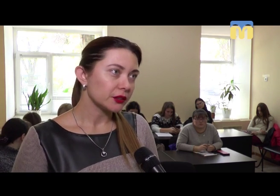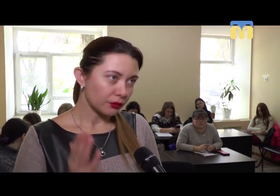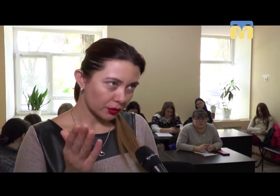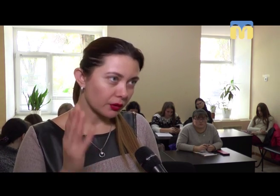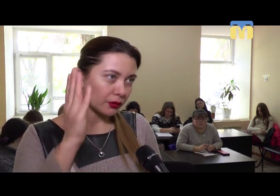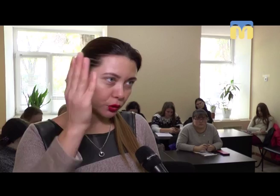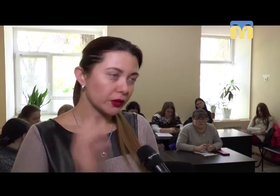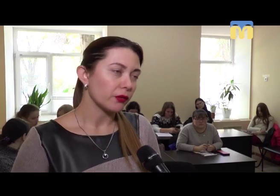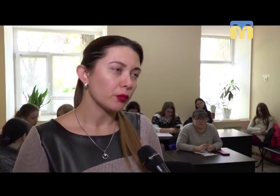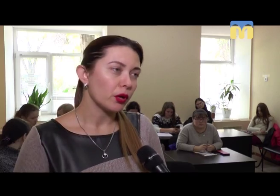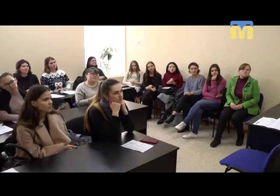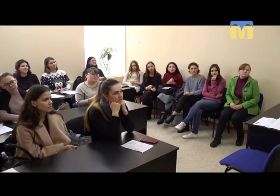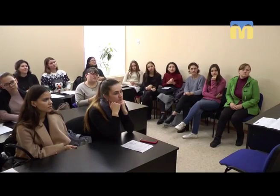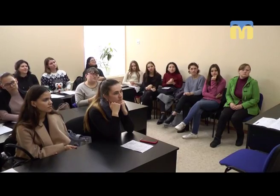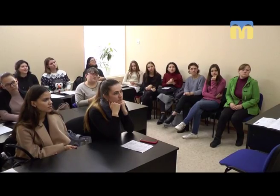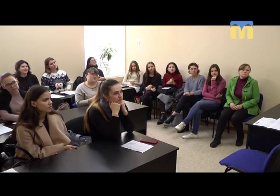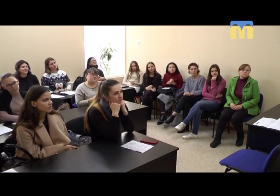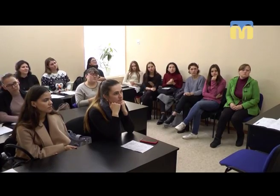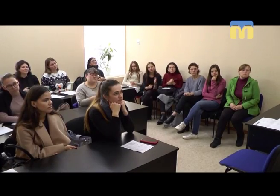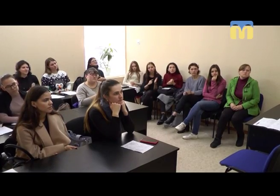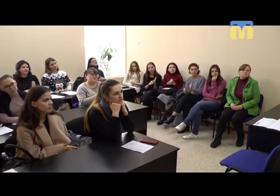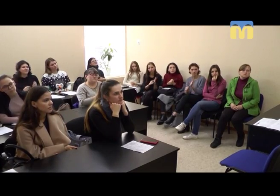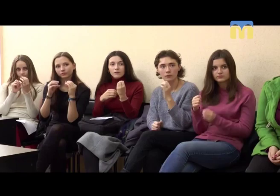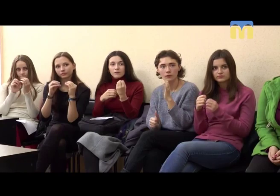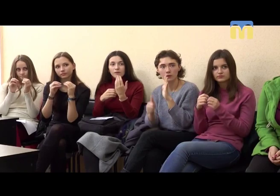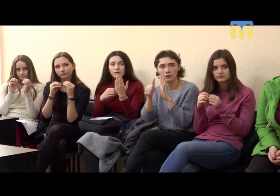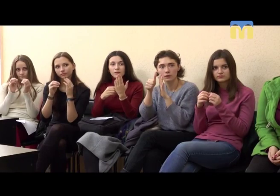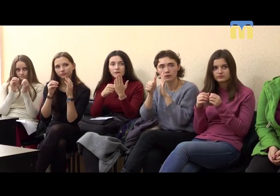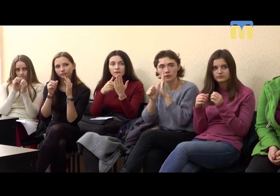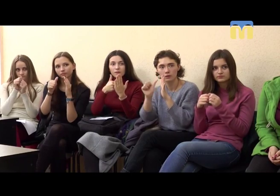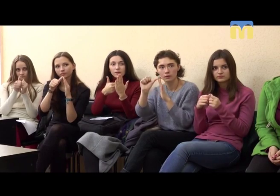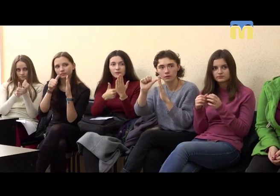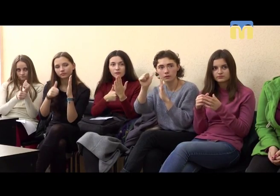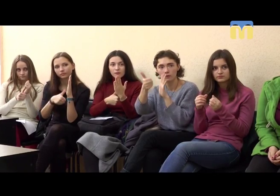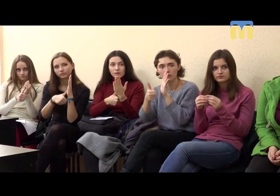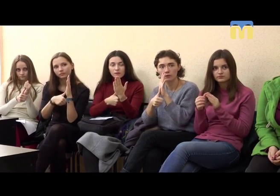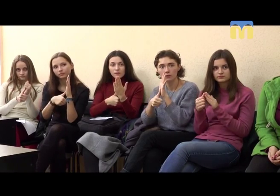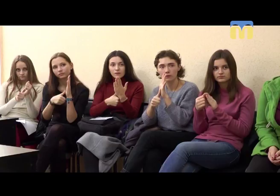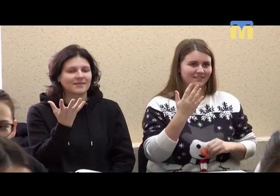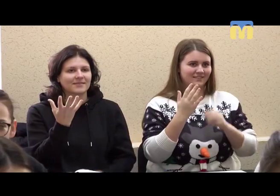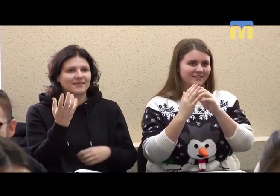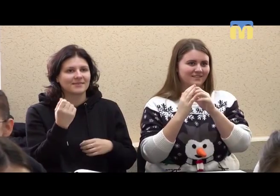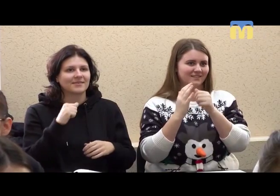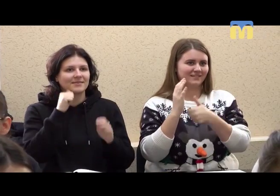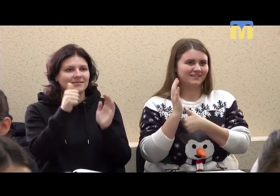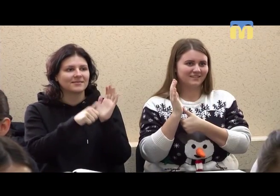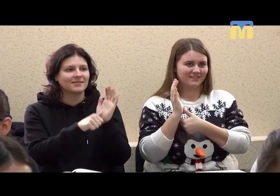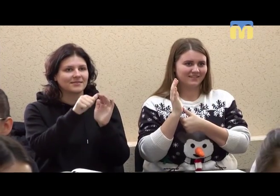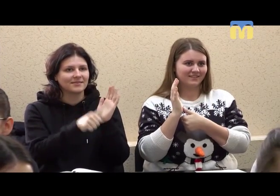6 в Жовтневому. І у нас Наваринська 6. Наприклад, в тому році було більше це